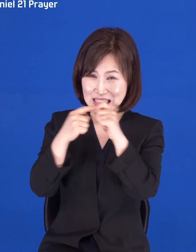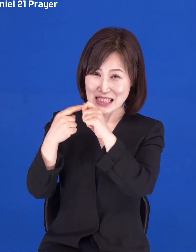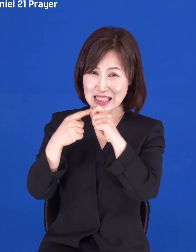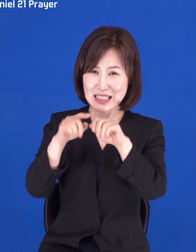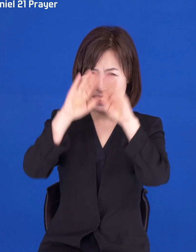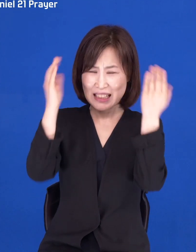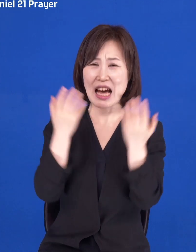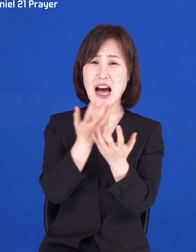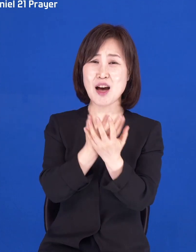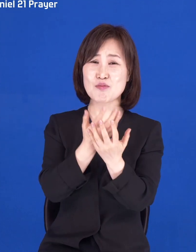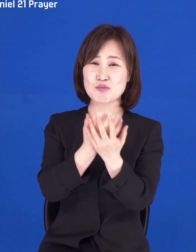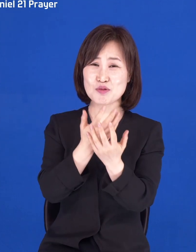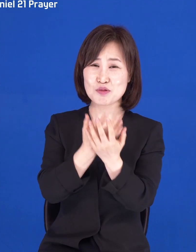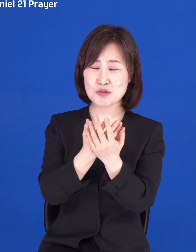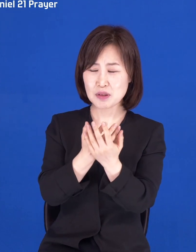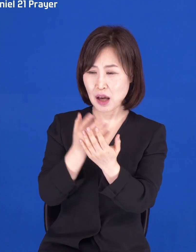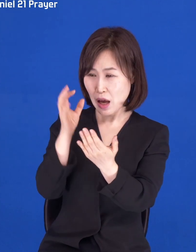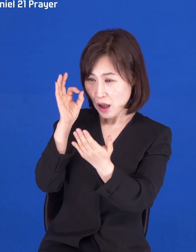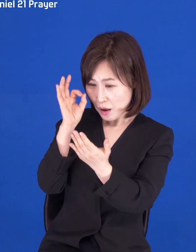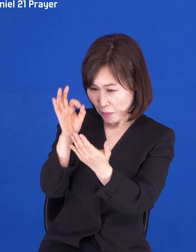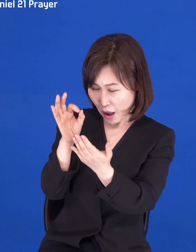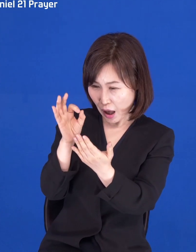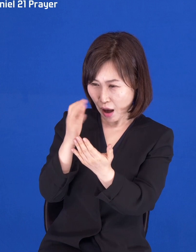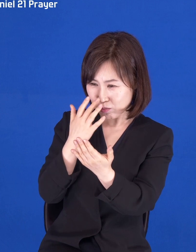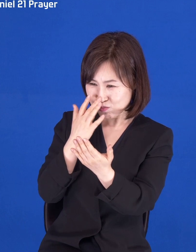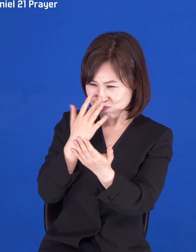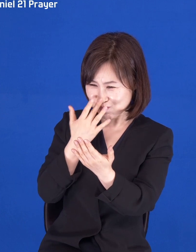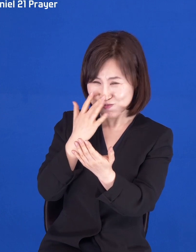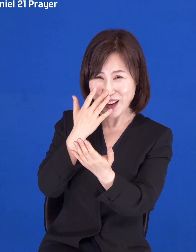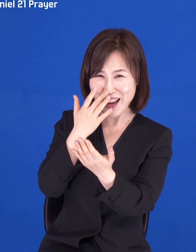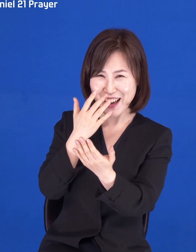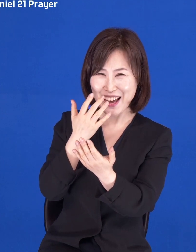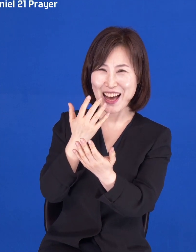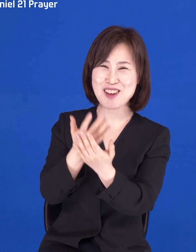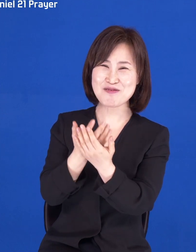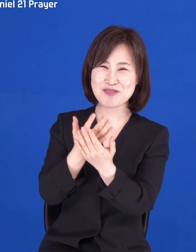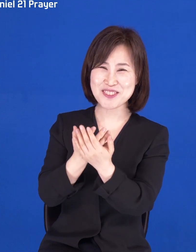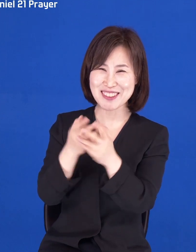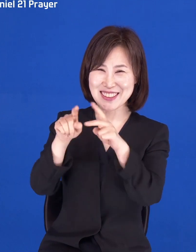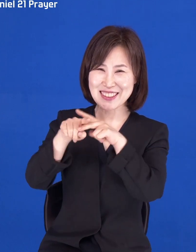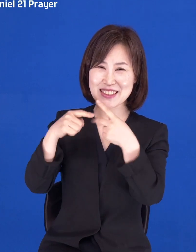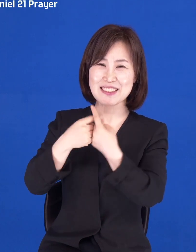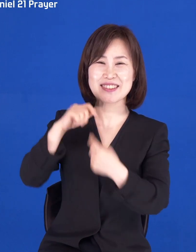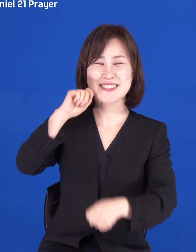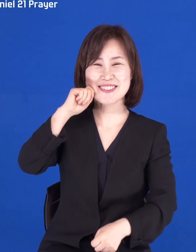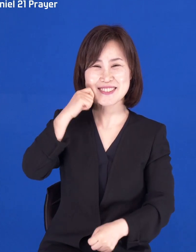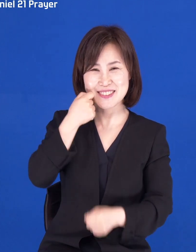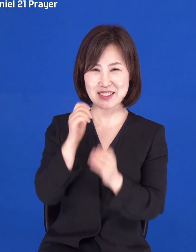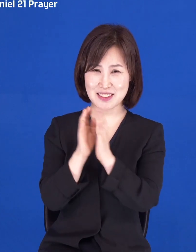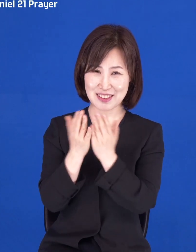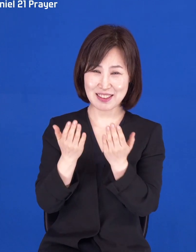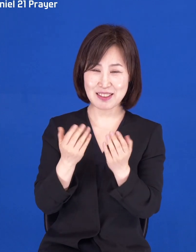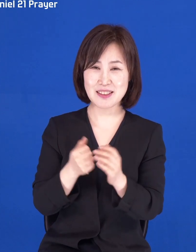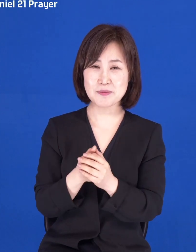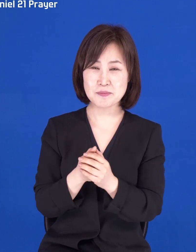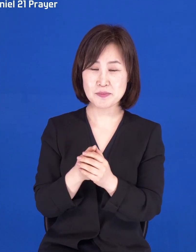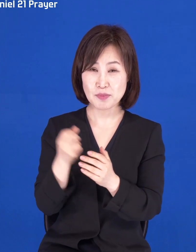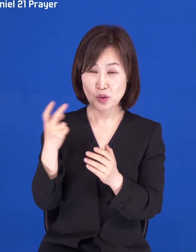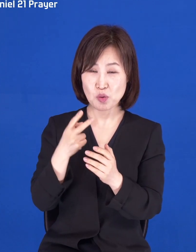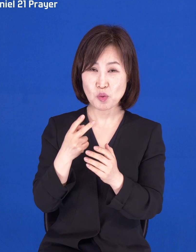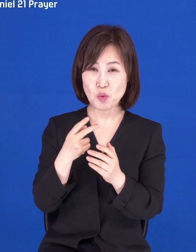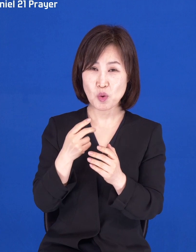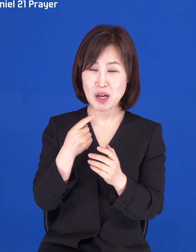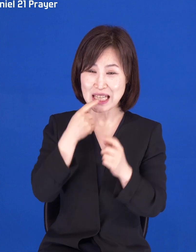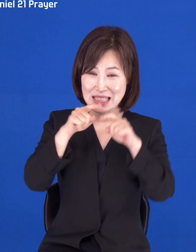한자어여서 저희들이 아무리 같이 한참을 들여다보아도 이해하기 어려운 책이었습니다. 그리고 종이 색깔은